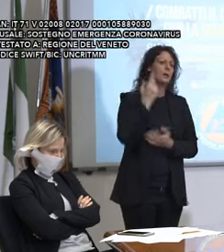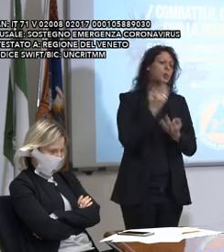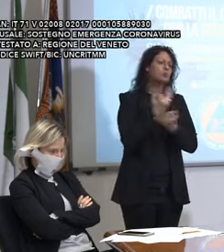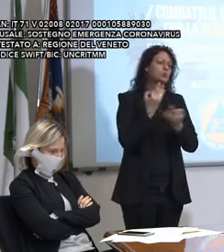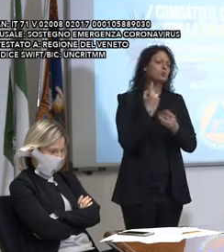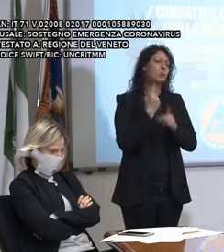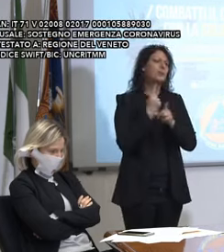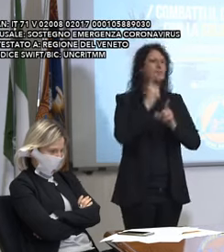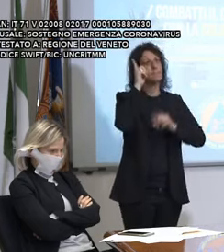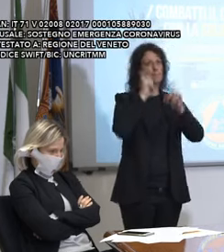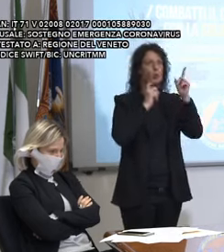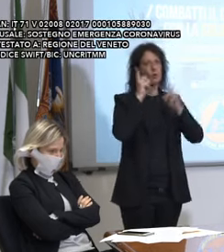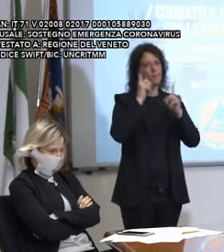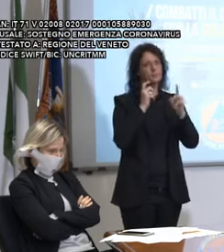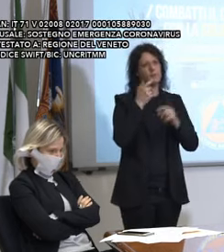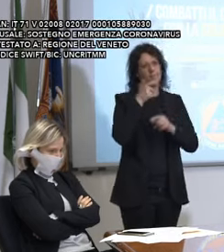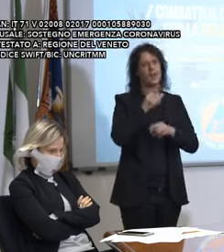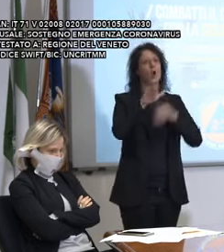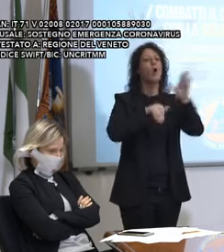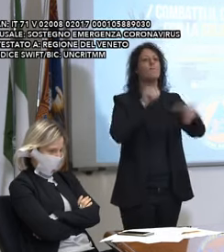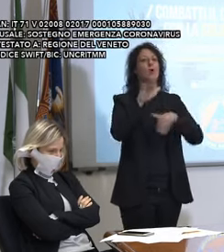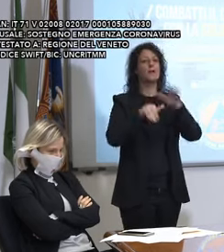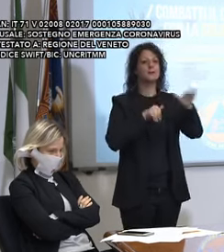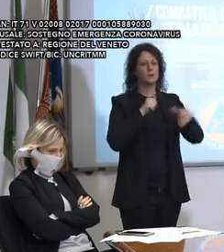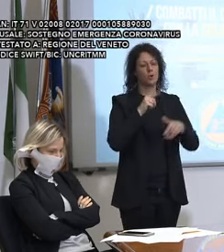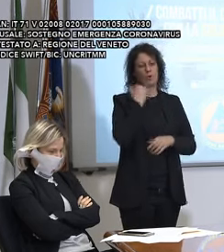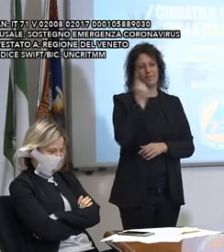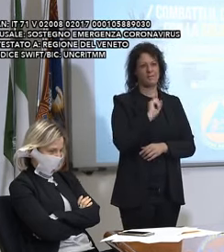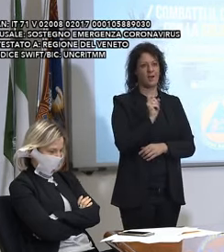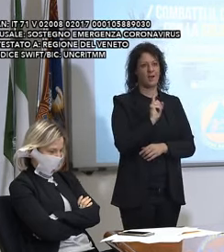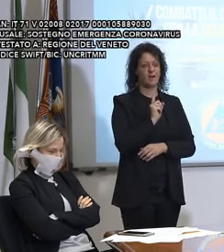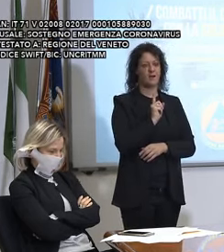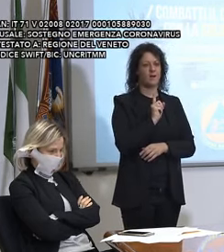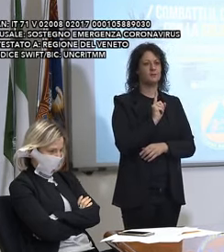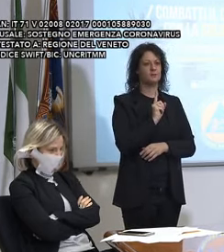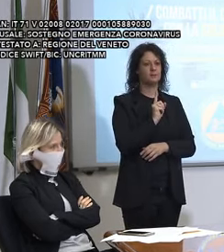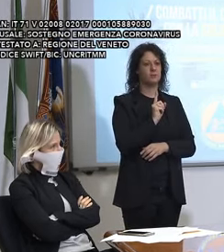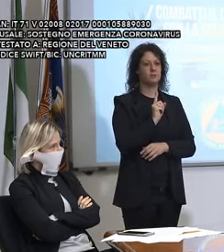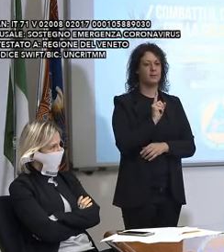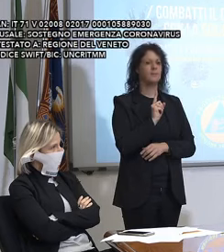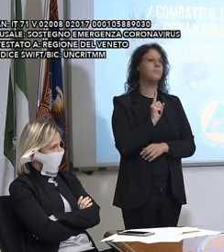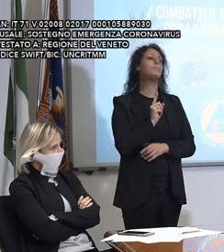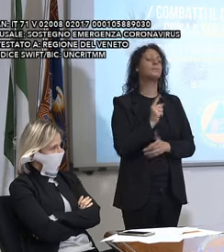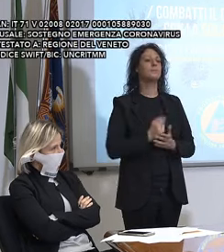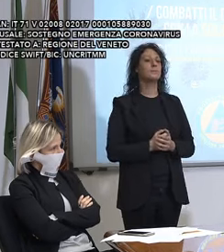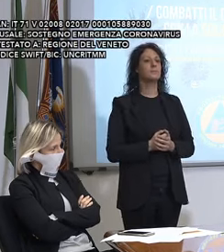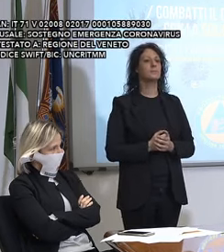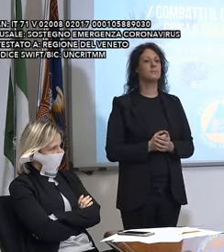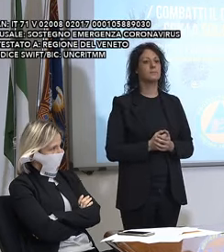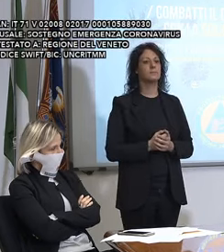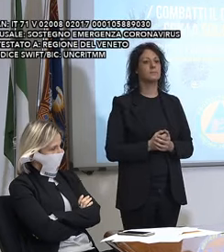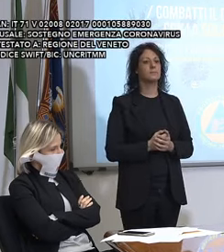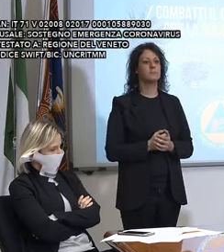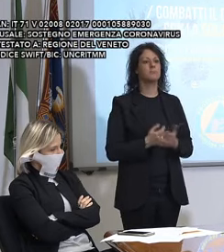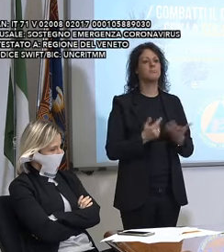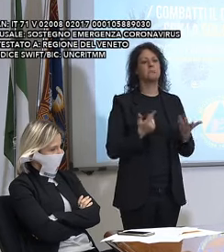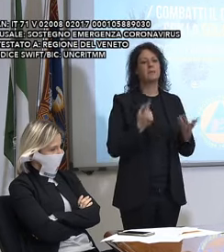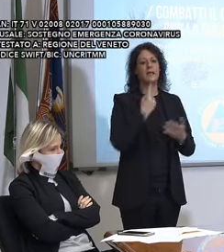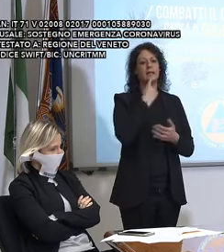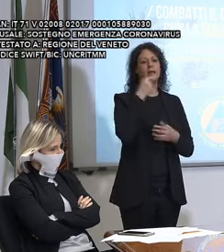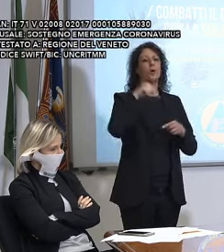preoccupando di una convocazione che non sarà facile delle urne. Lo dico magari tanti qui a livello locale che hanno le teorie